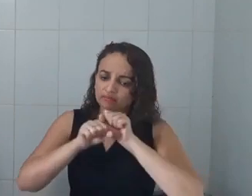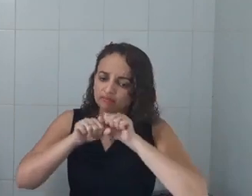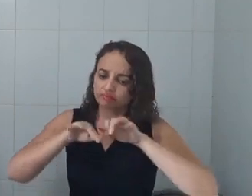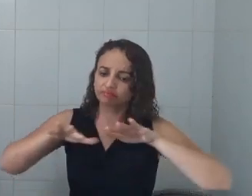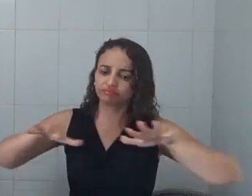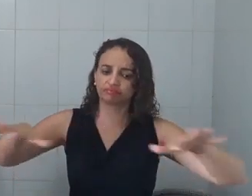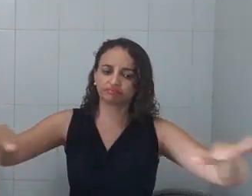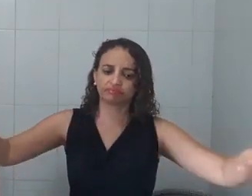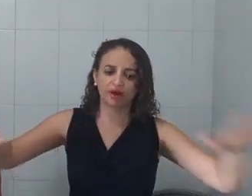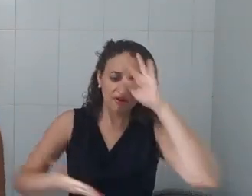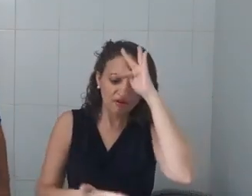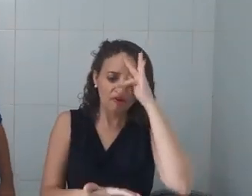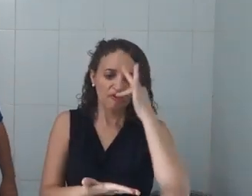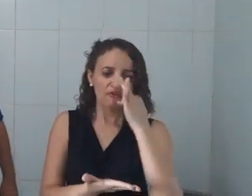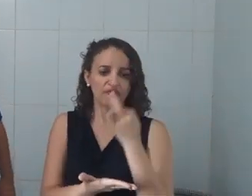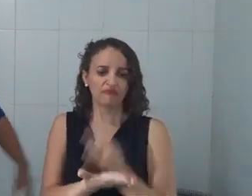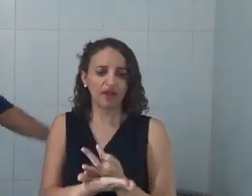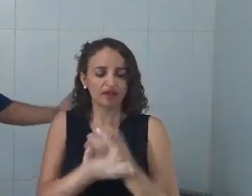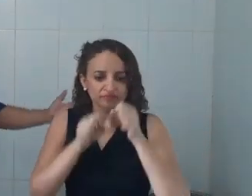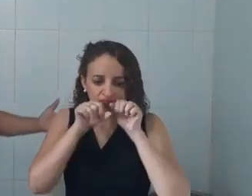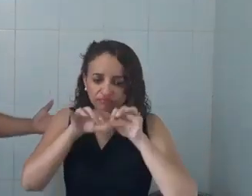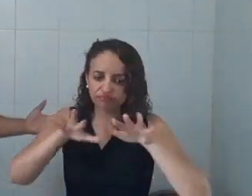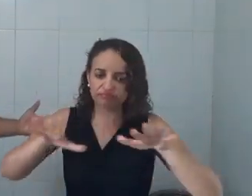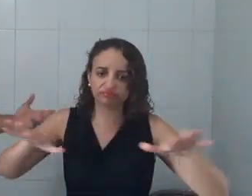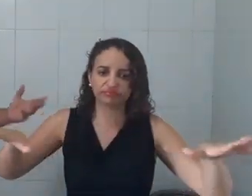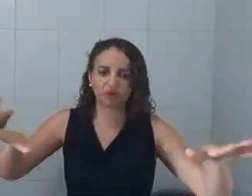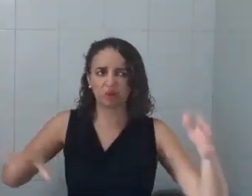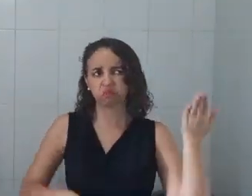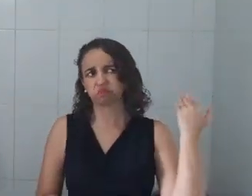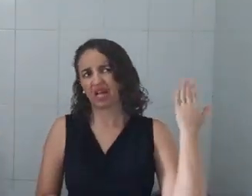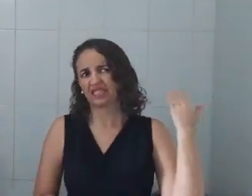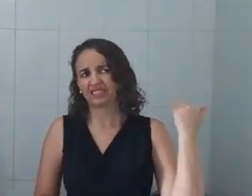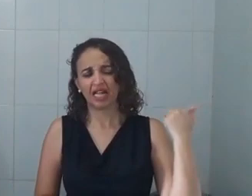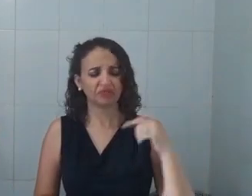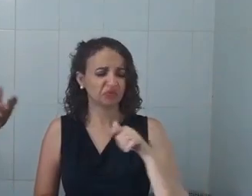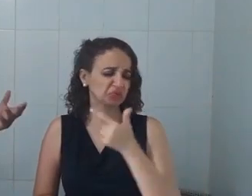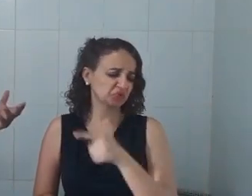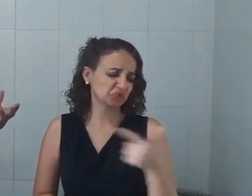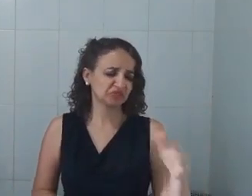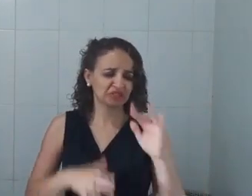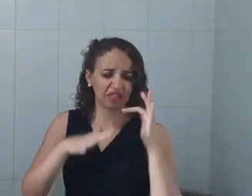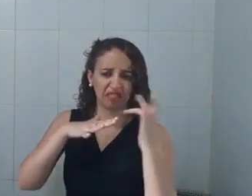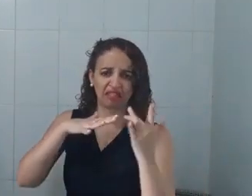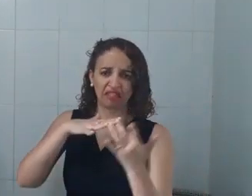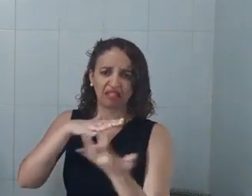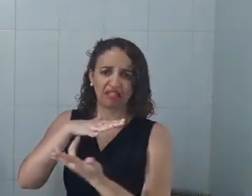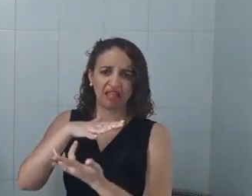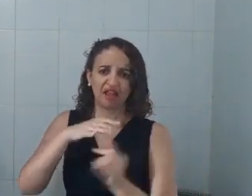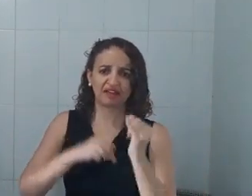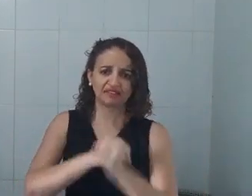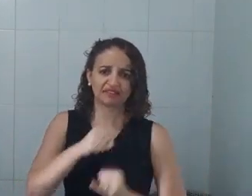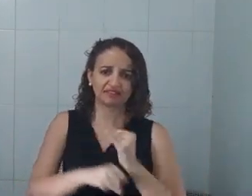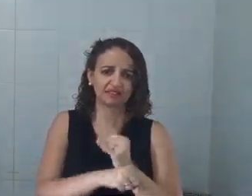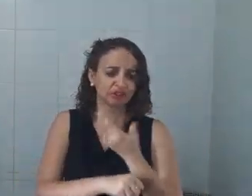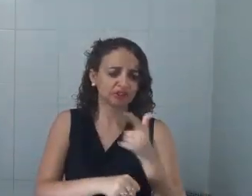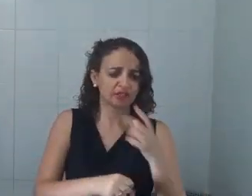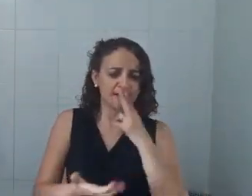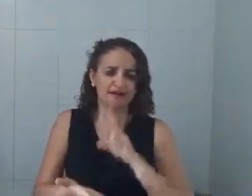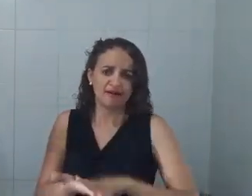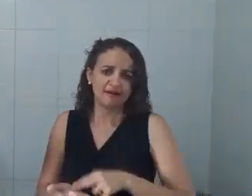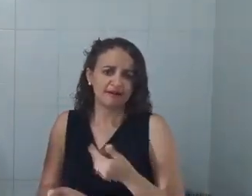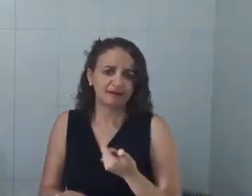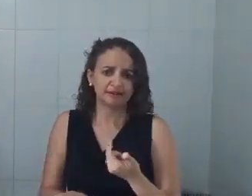fé, para com Deus. Numa época que não tinha redes sociais, numa época que não tinha o correio, numa época que